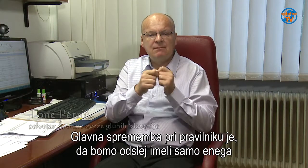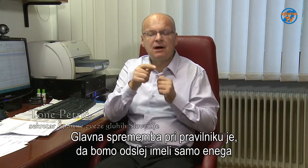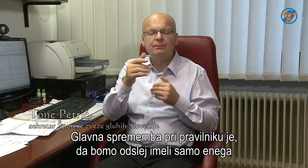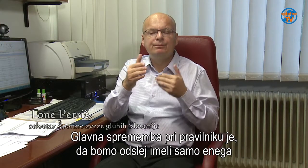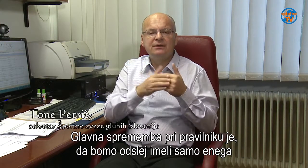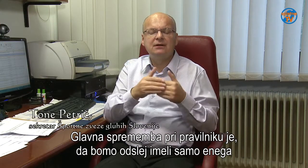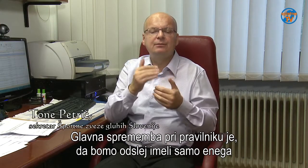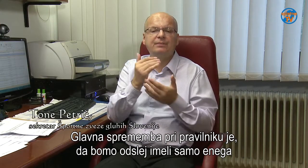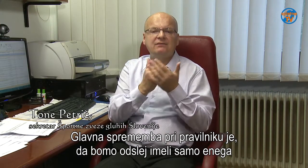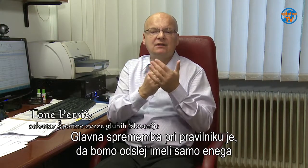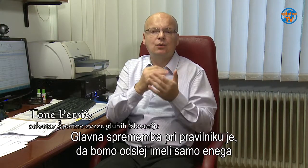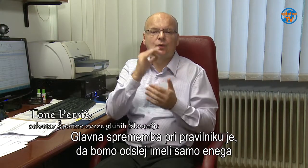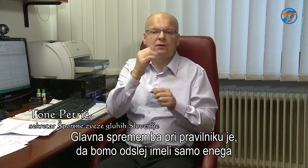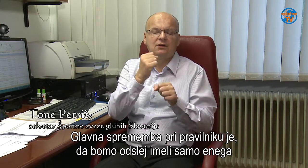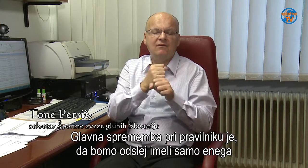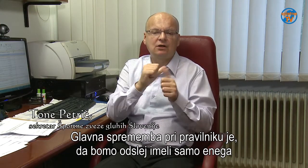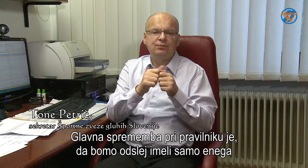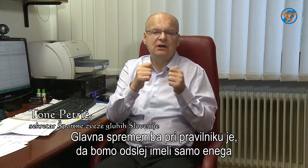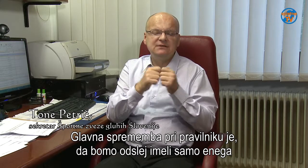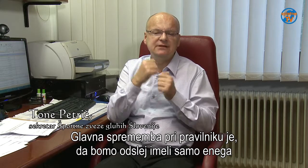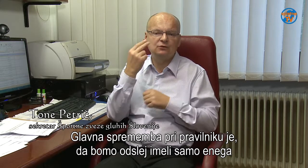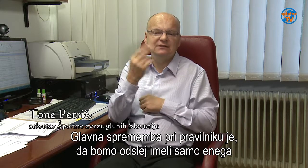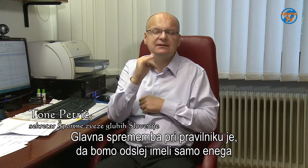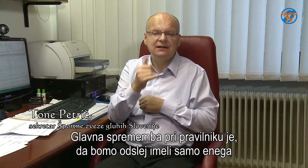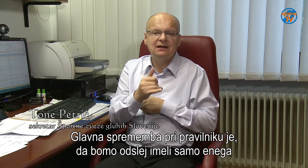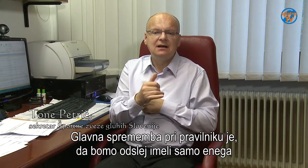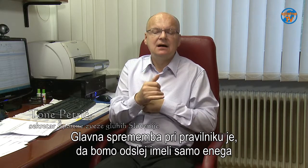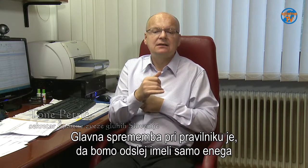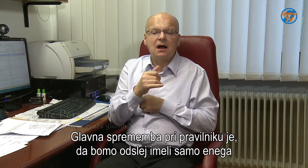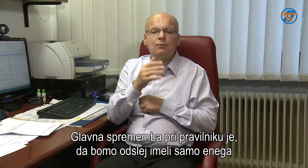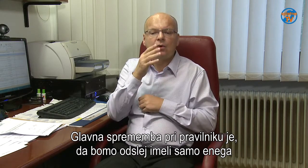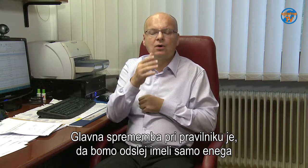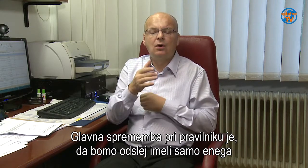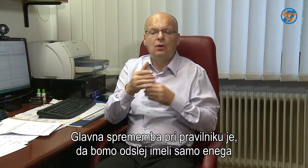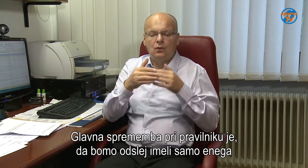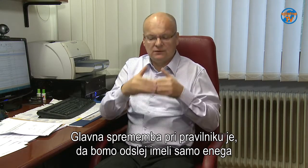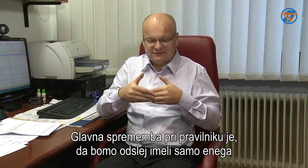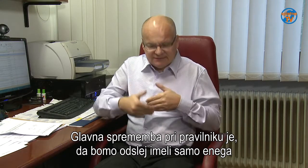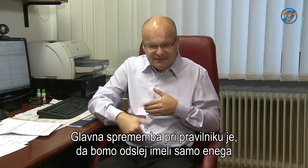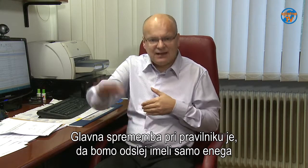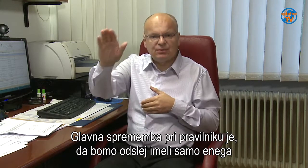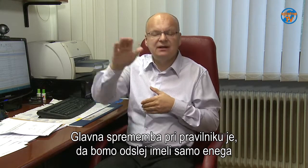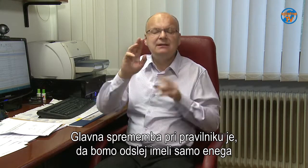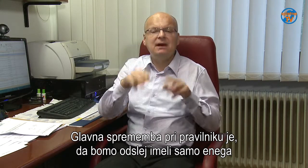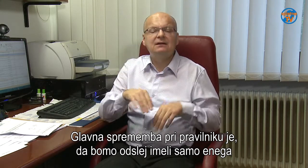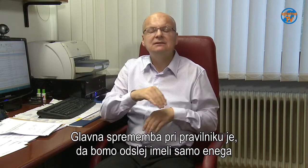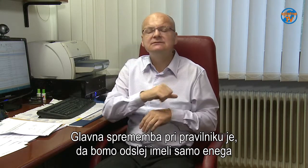pomemba kako te imamo pogled se kontinentalne, da bomo ena pa imeli